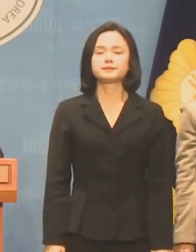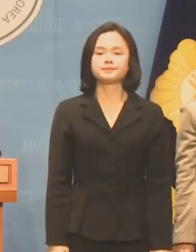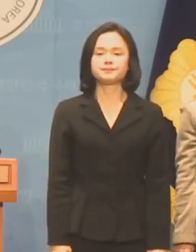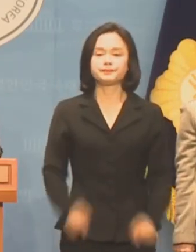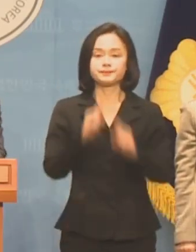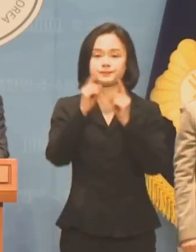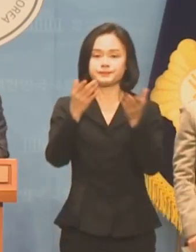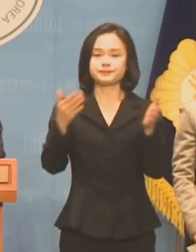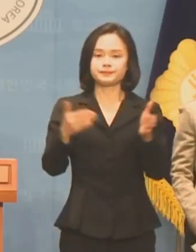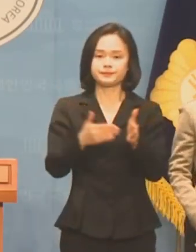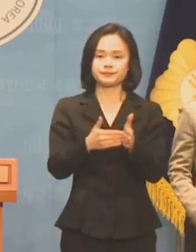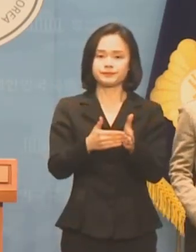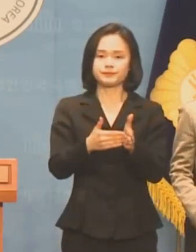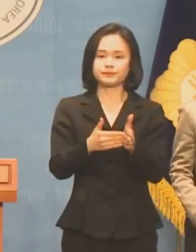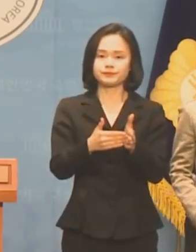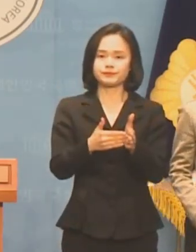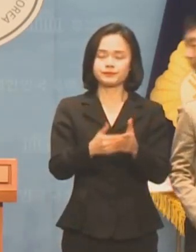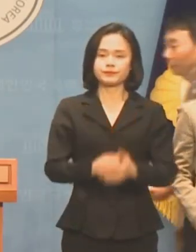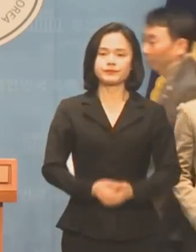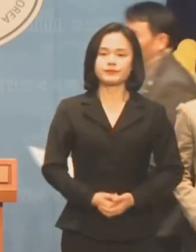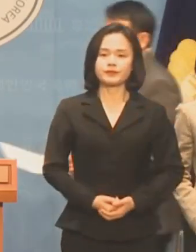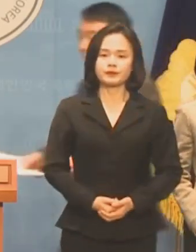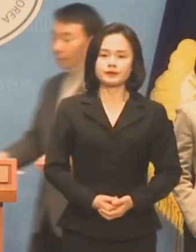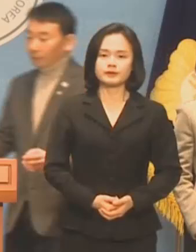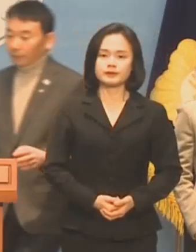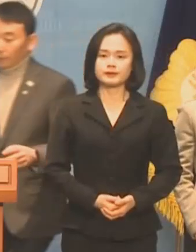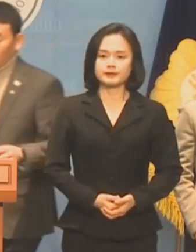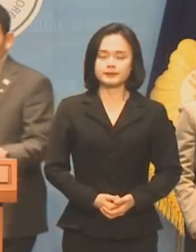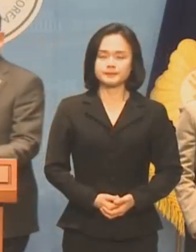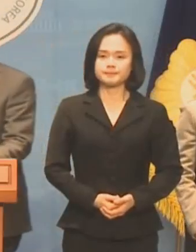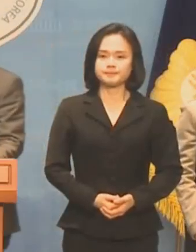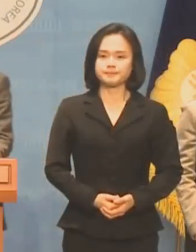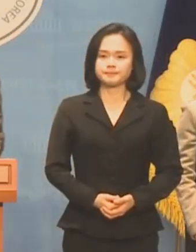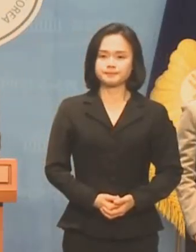이상입니다. 예, 말씀하시죠.